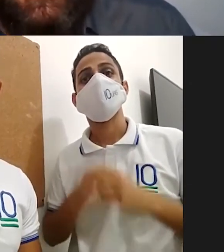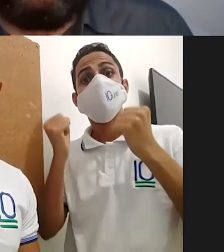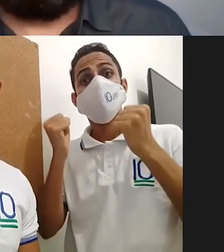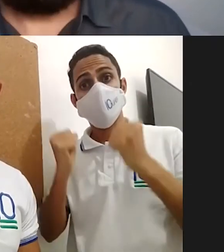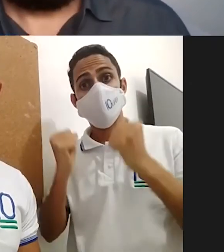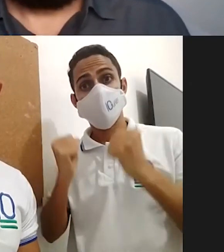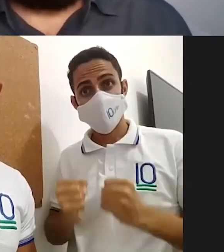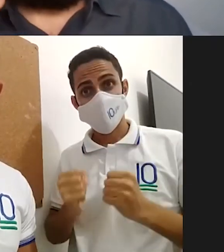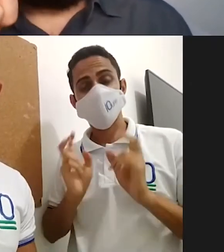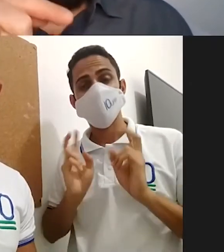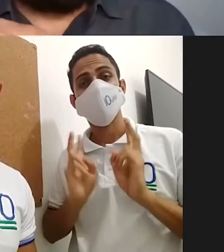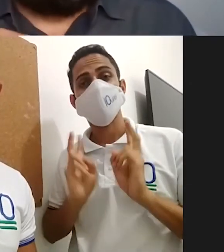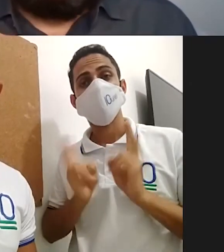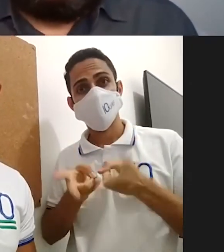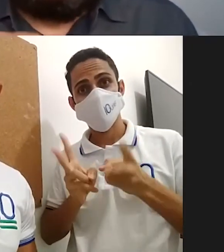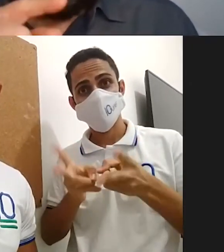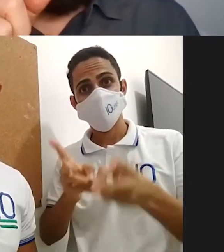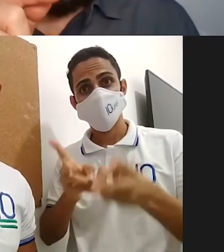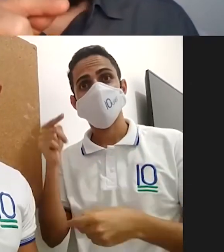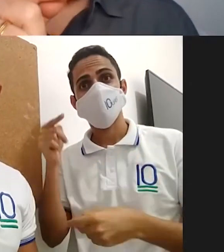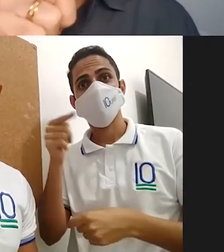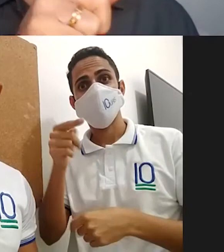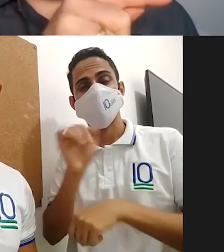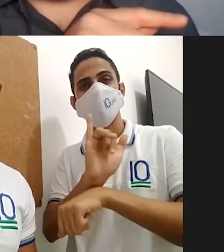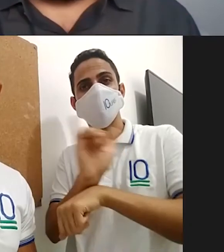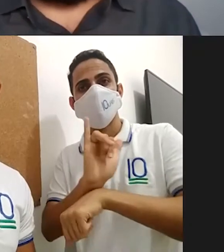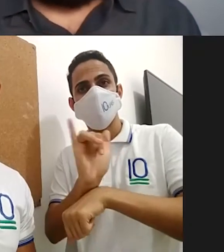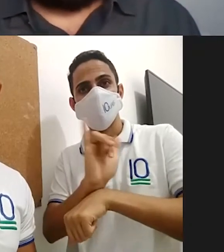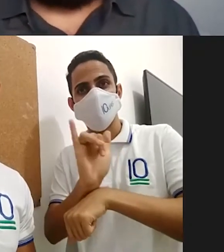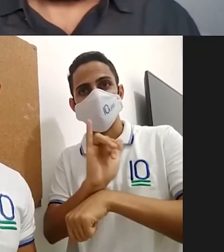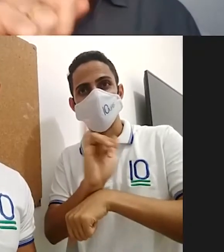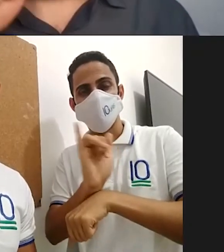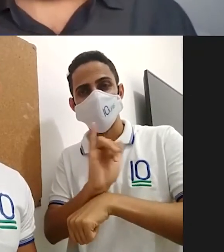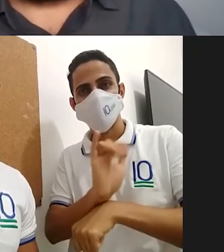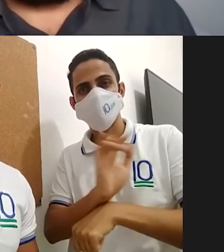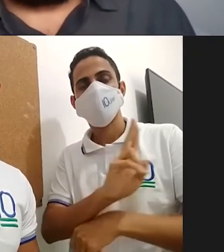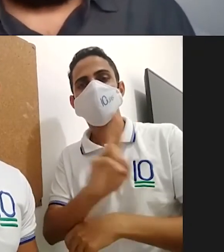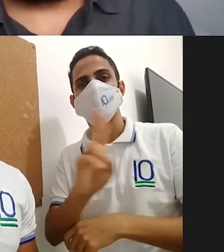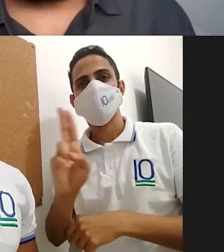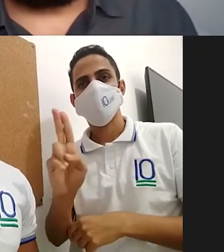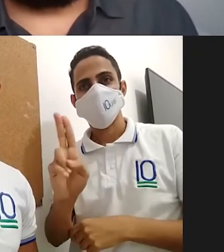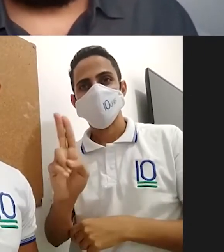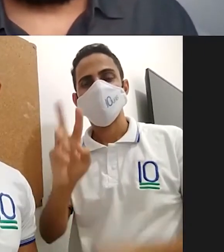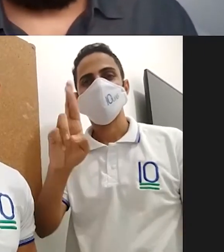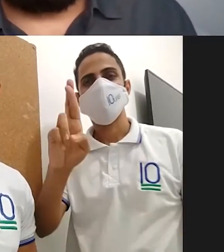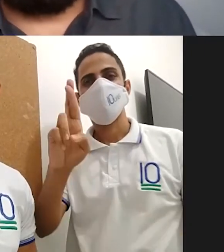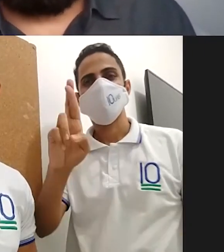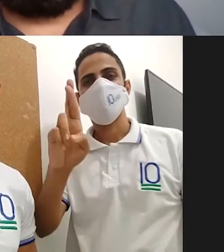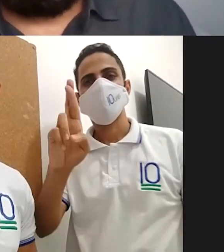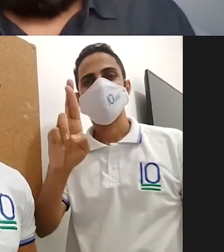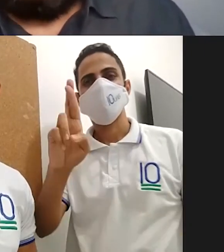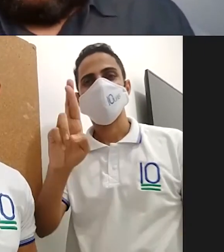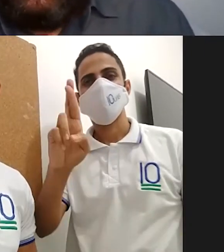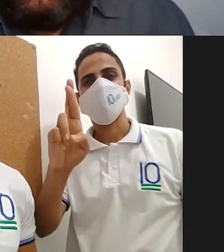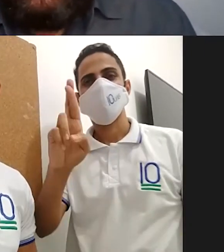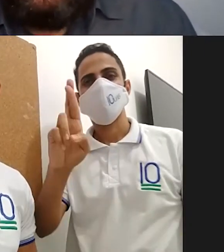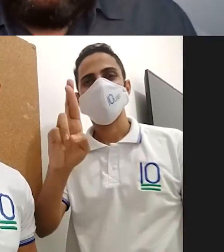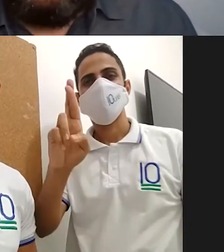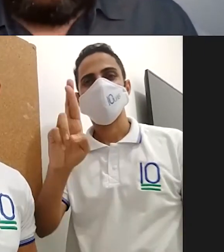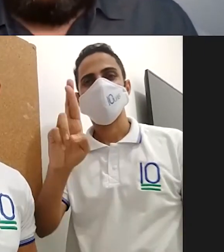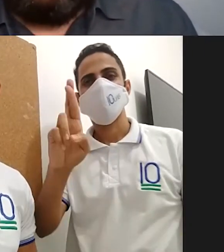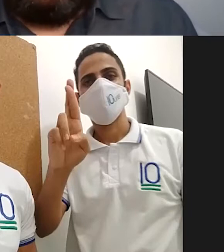Robson Cidadão, vai lá e faz a sua inscrição. Porque na Banda a entrevista encerra aqui, mas você continua assistindo no nosso canal no YouTube